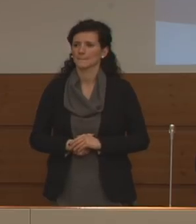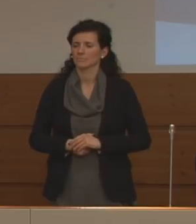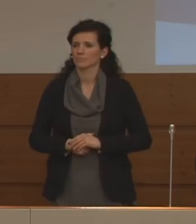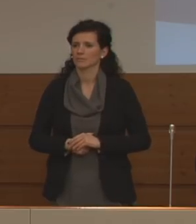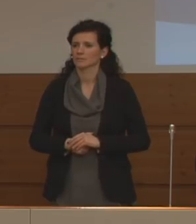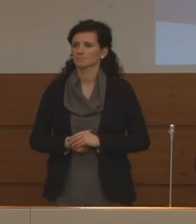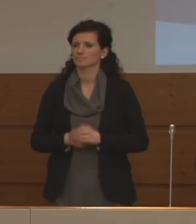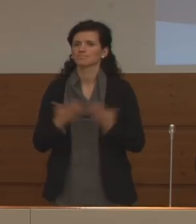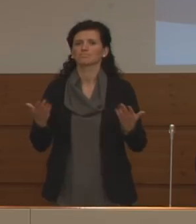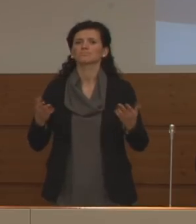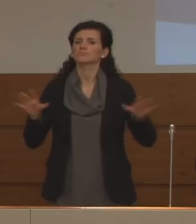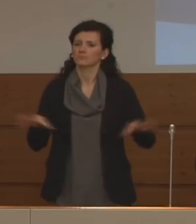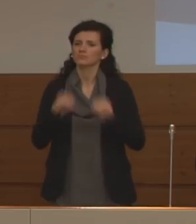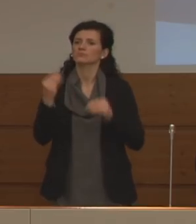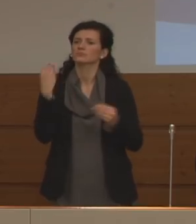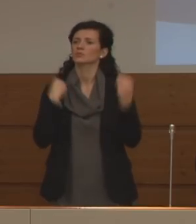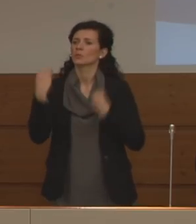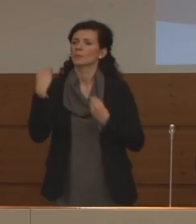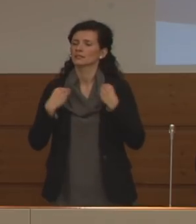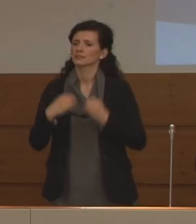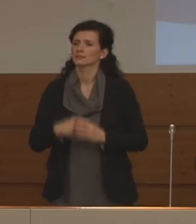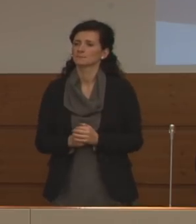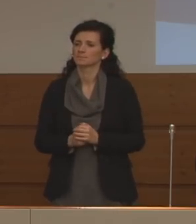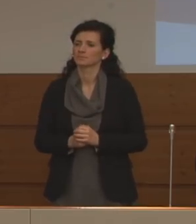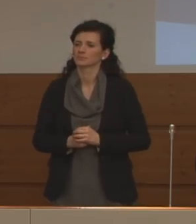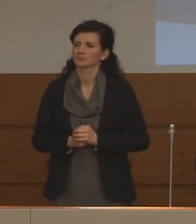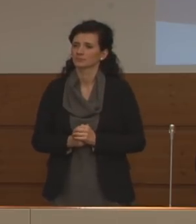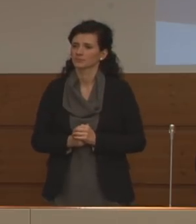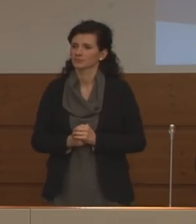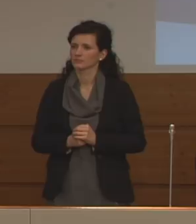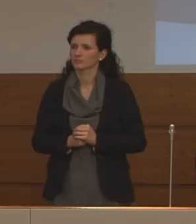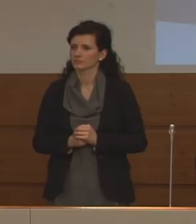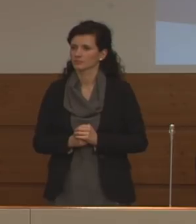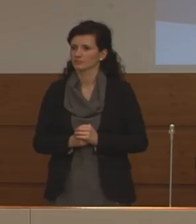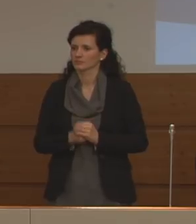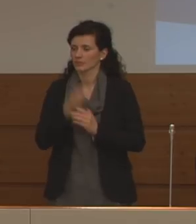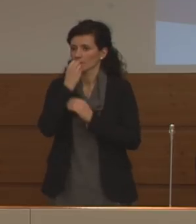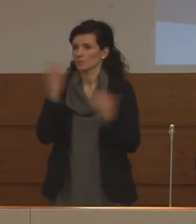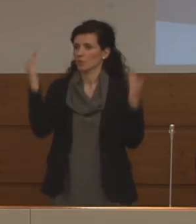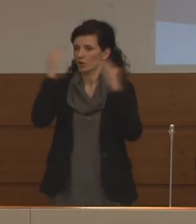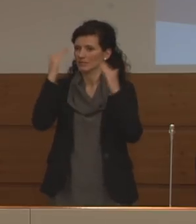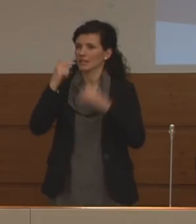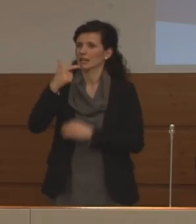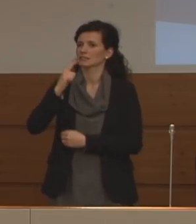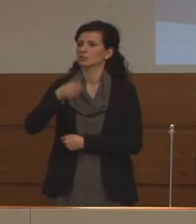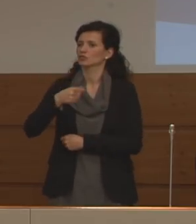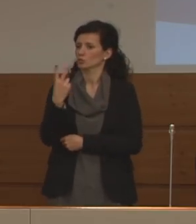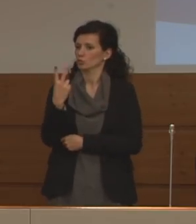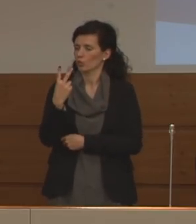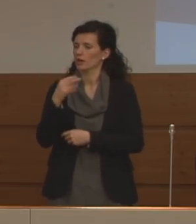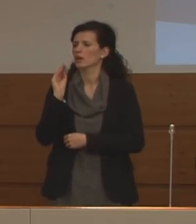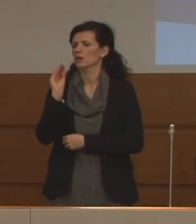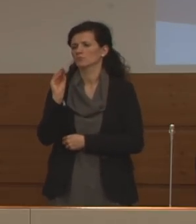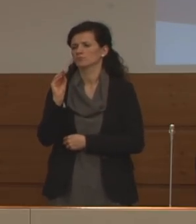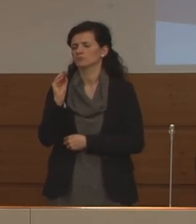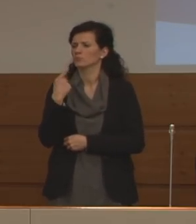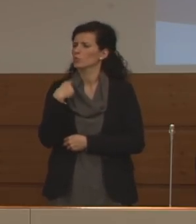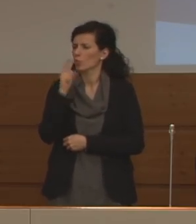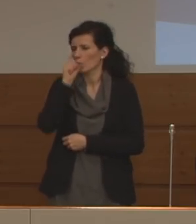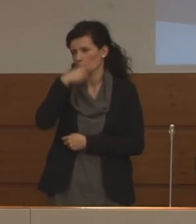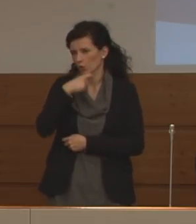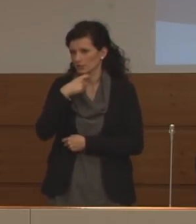diamo spazio alle nostre domande buonasera sono sa bene del tg2 ho un paio di curiosità